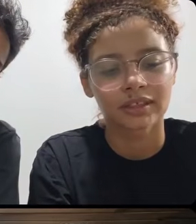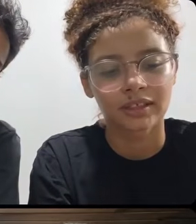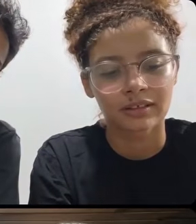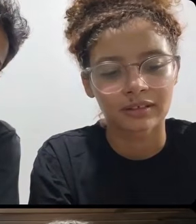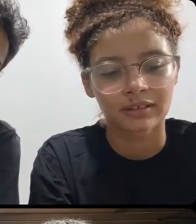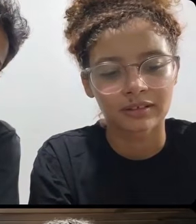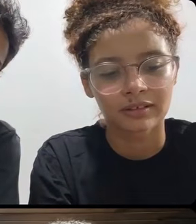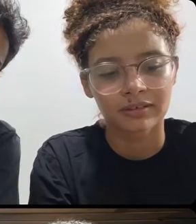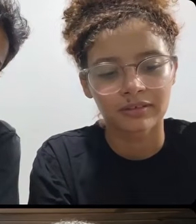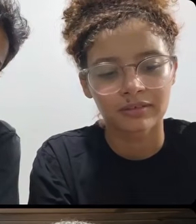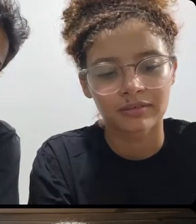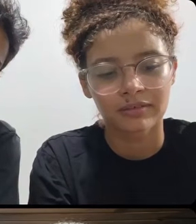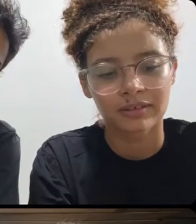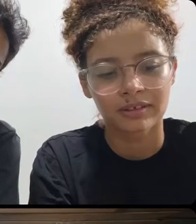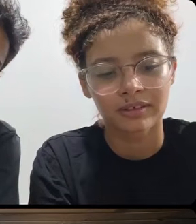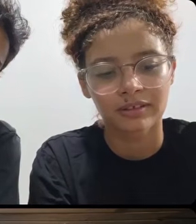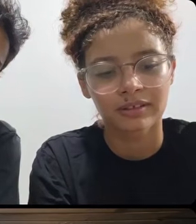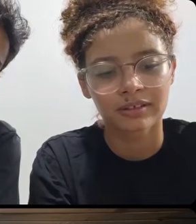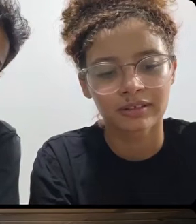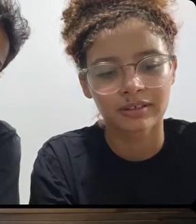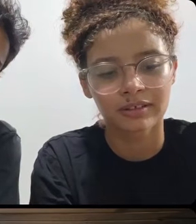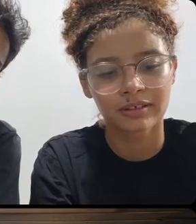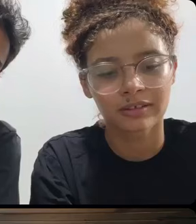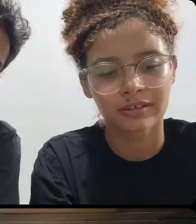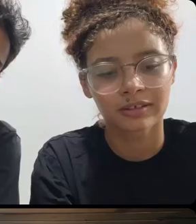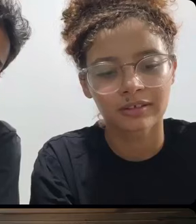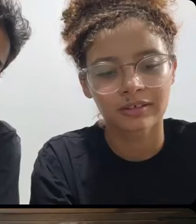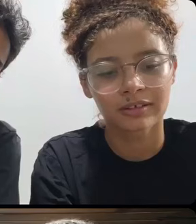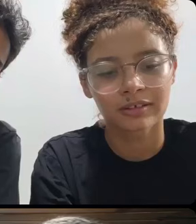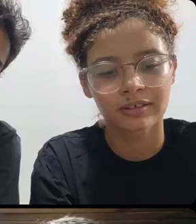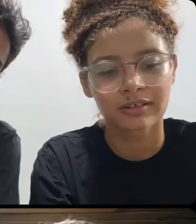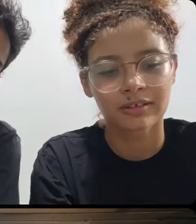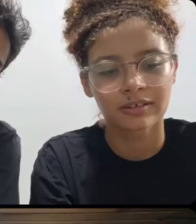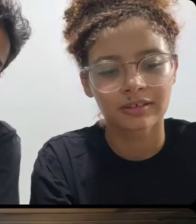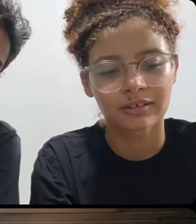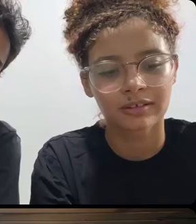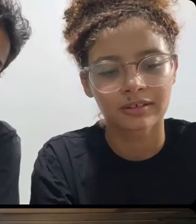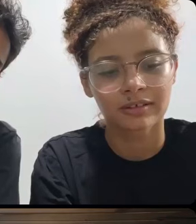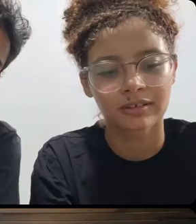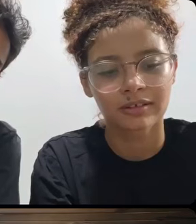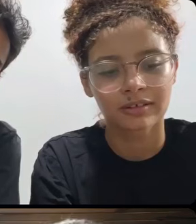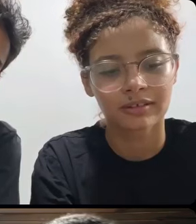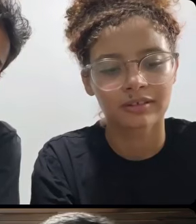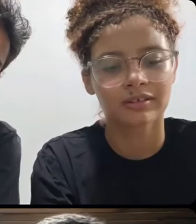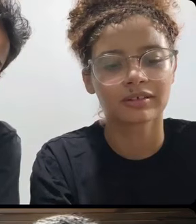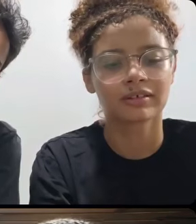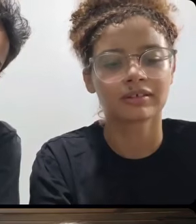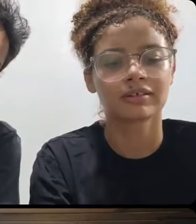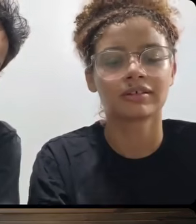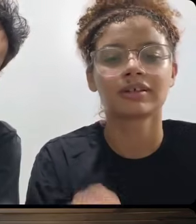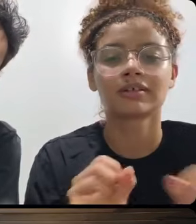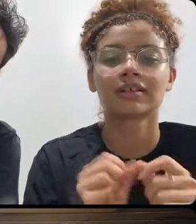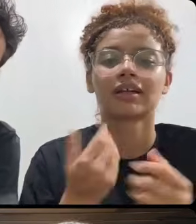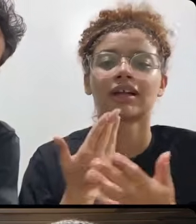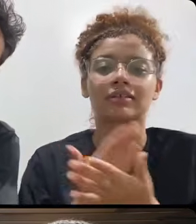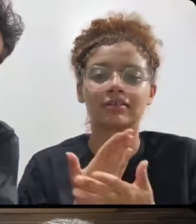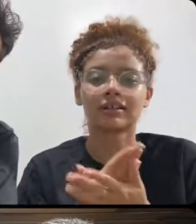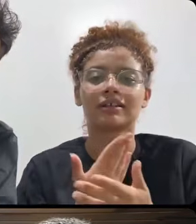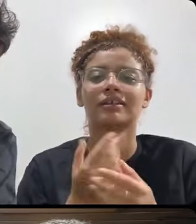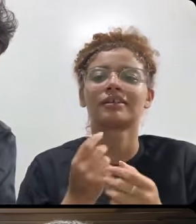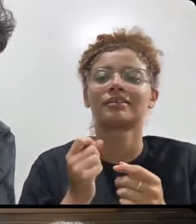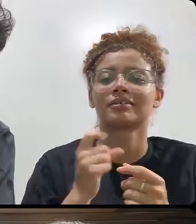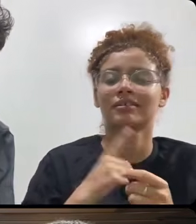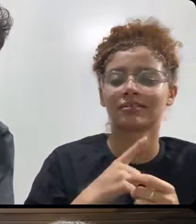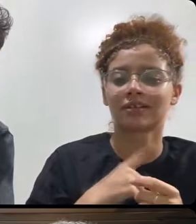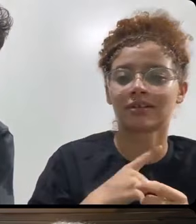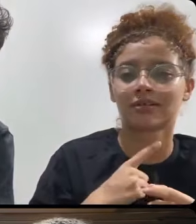tem um estudo muito aprofundado. Então, ela passou vários anos na vida dela estudando. Pelo menos na série, passavam muito tempo até